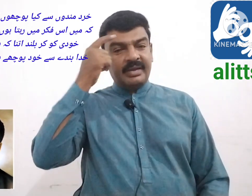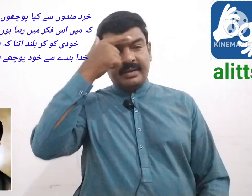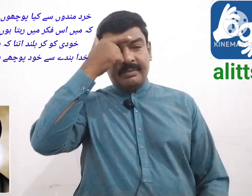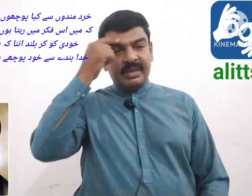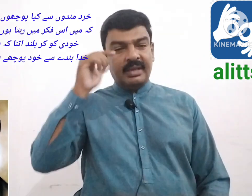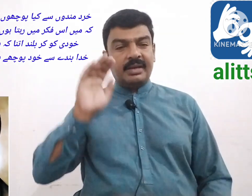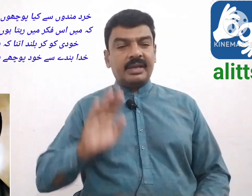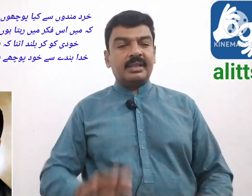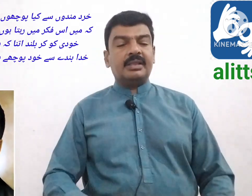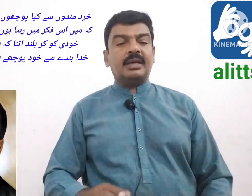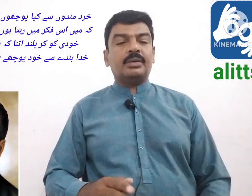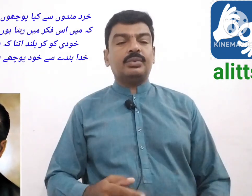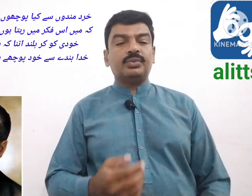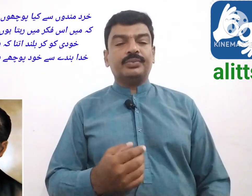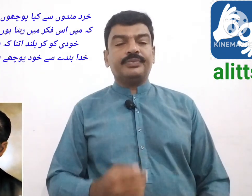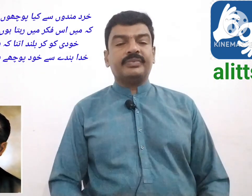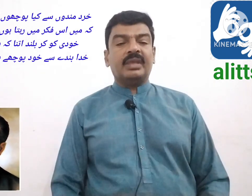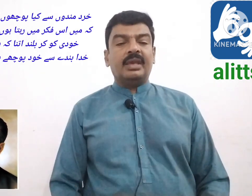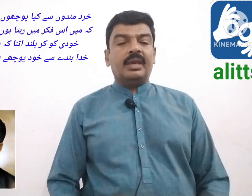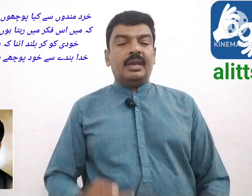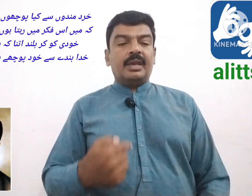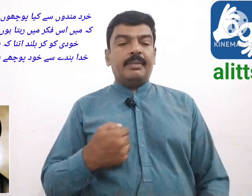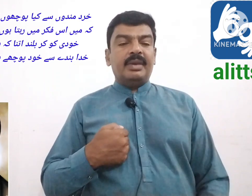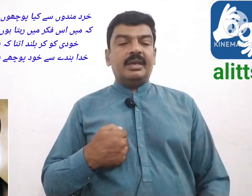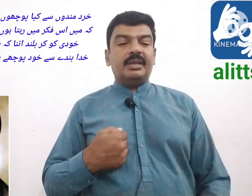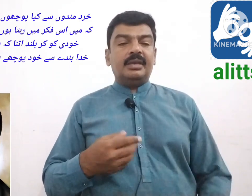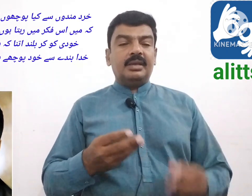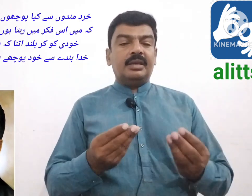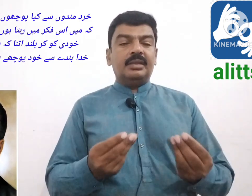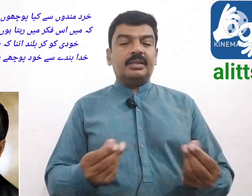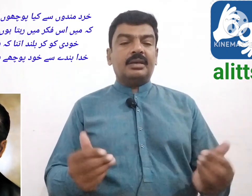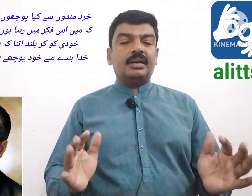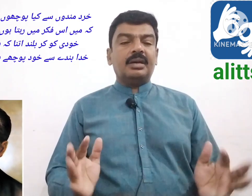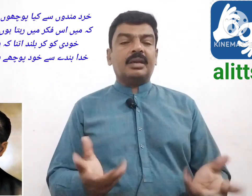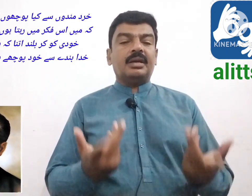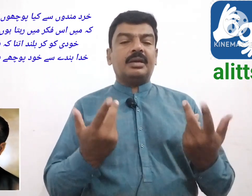फिक्र में रहता हूँ कि मेरी इंतहा क्या है।